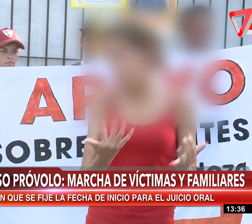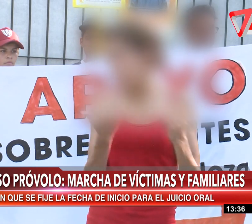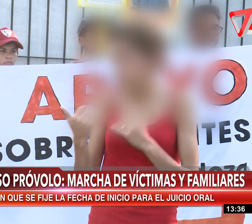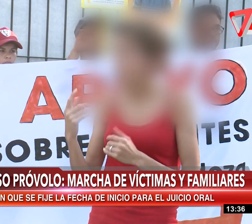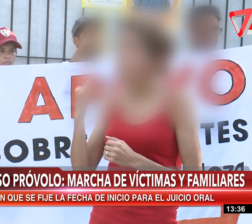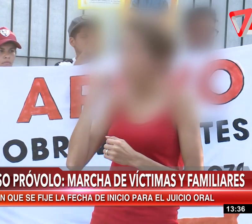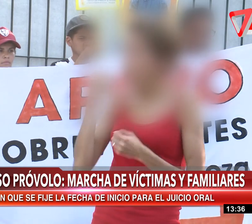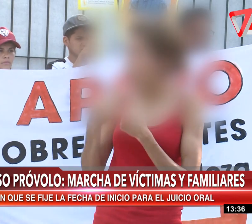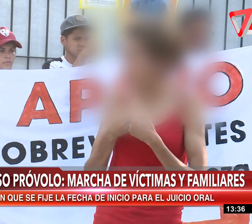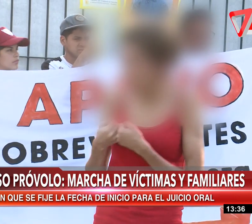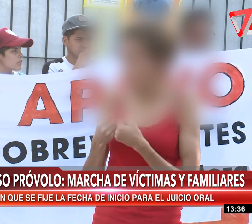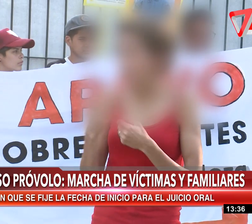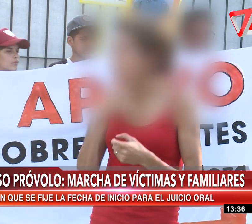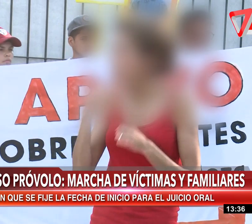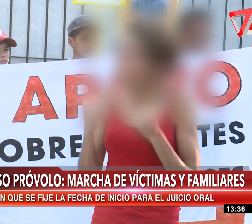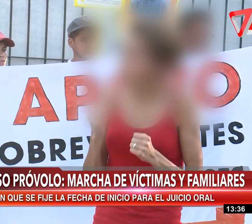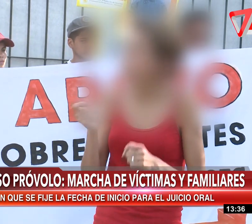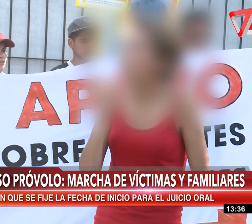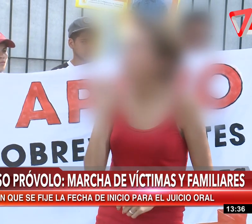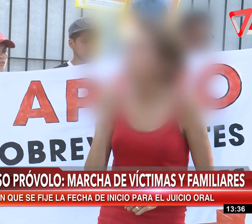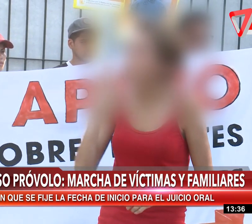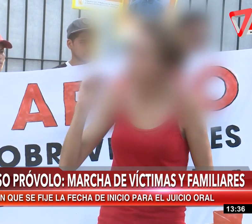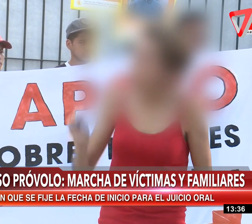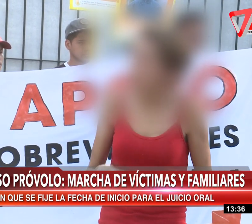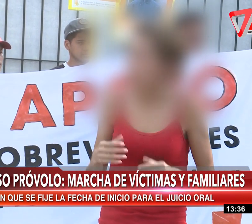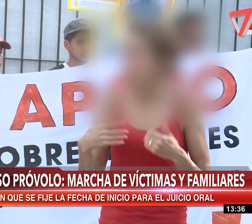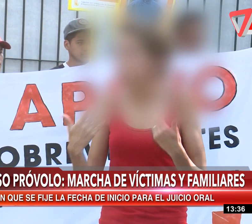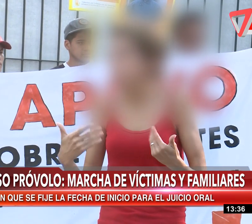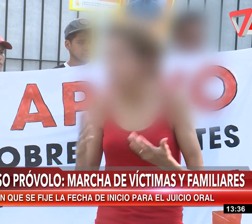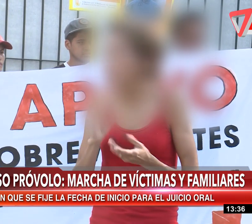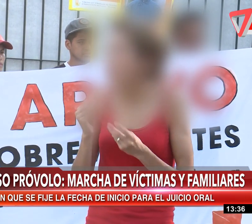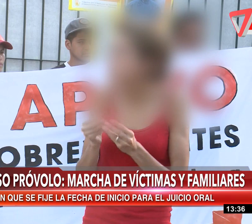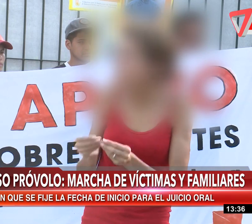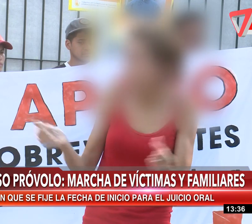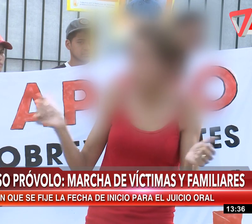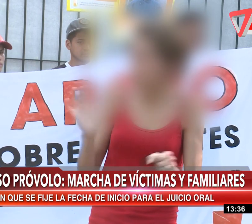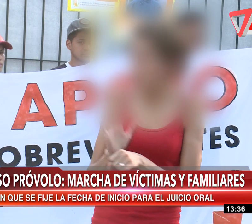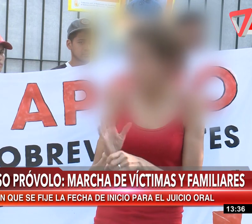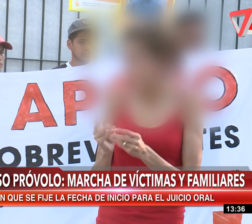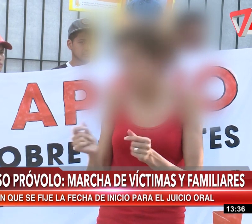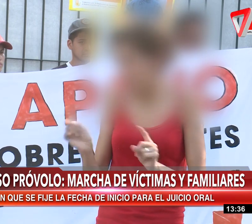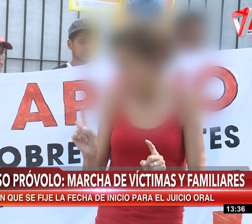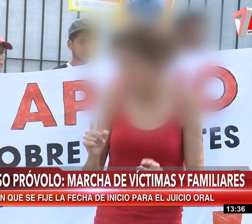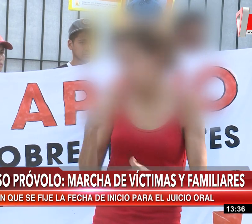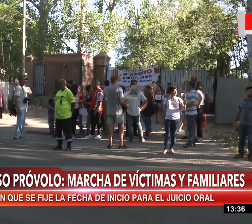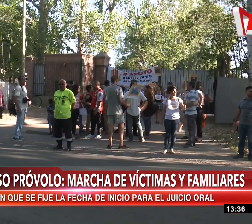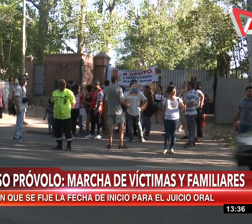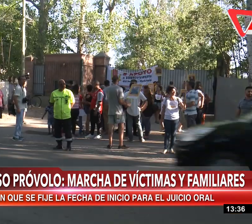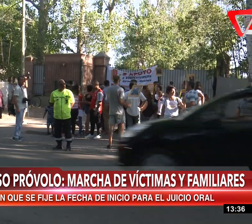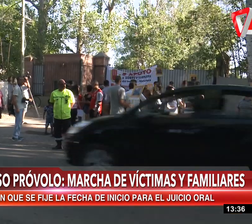que viniésemos a esta marcha, nos pusimos todos de acuerdo. No nos gusta que nosotros perdamos